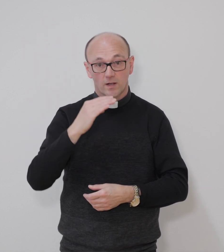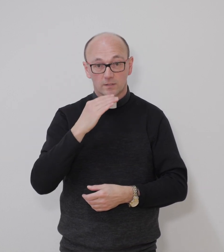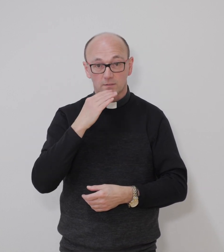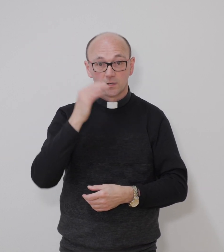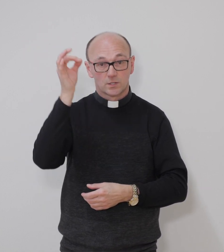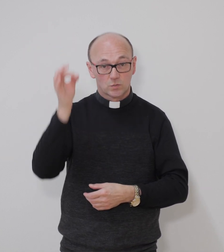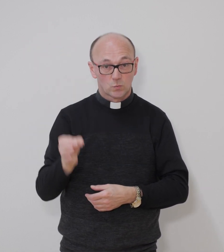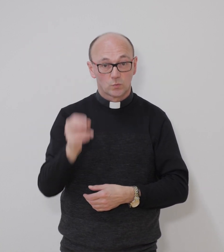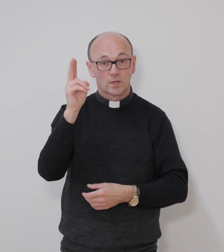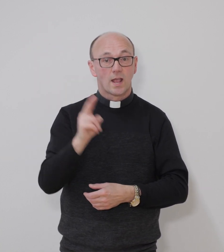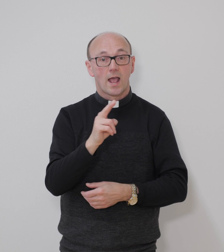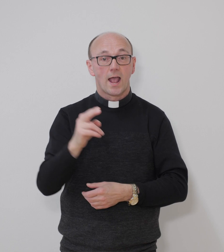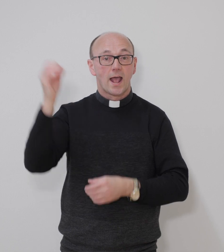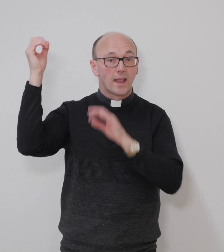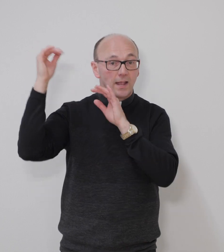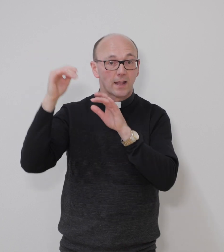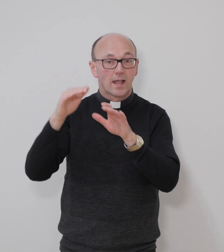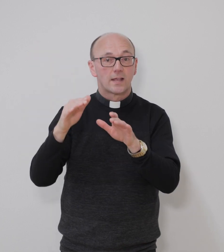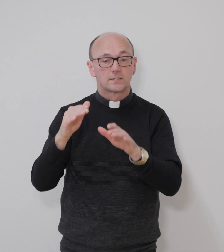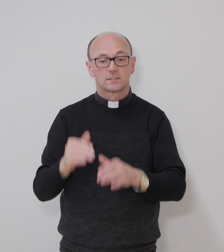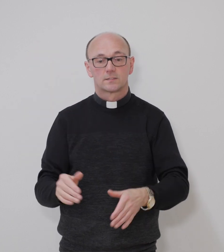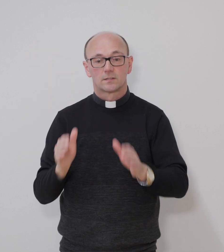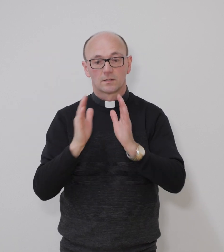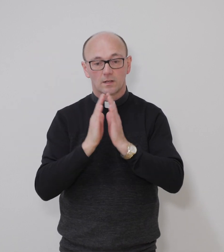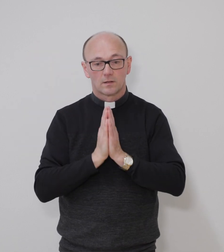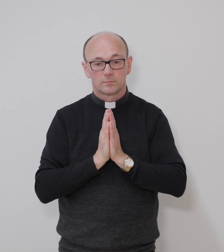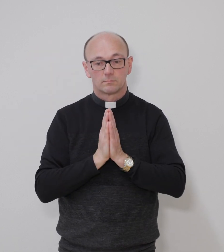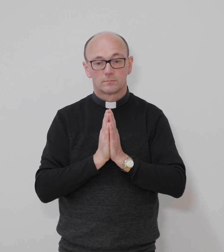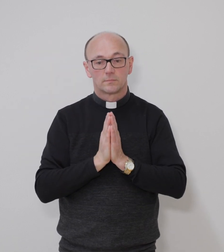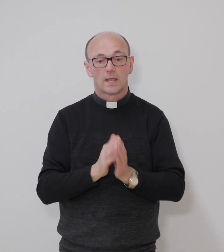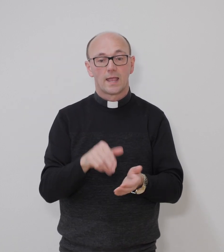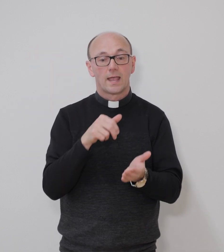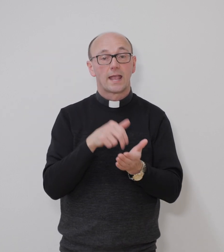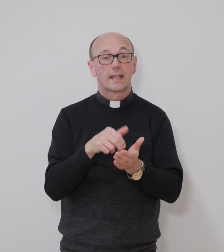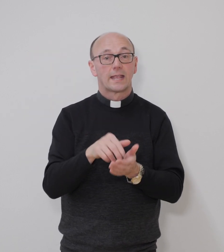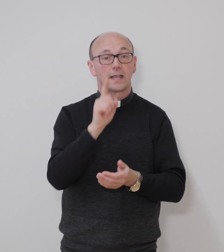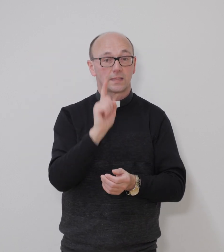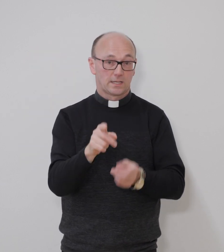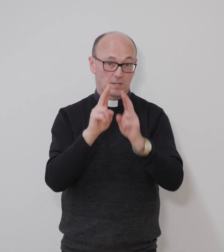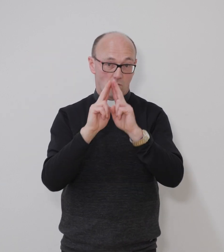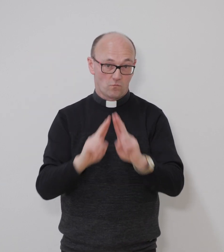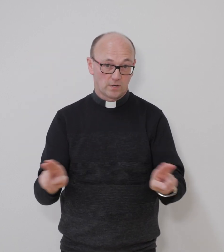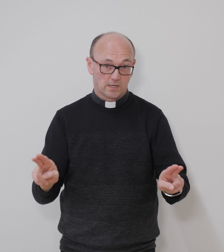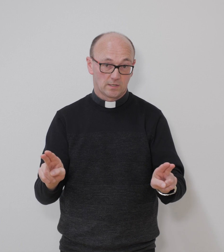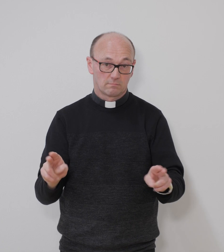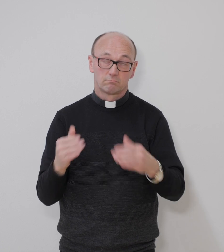Vater und der Sohn und der Heilige Geist. Amen.